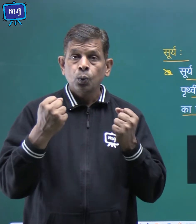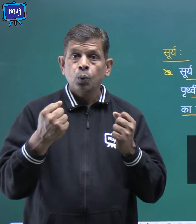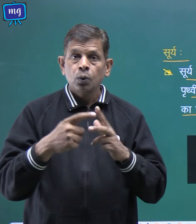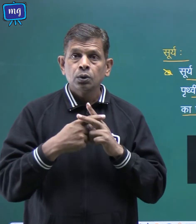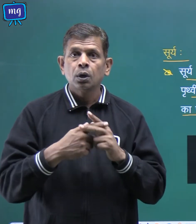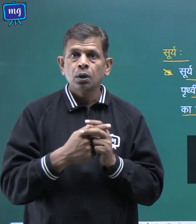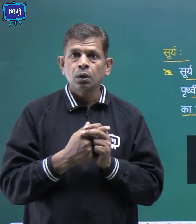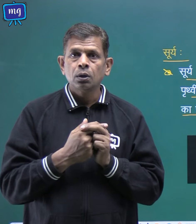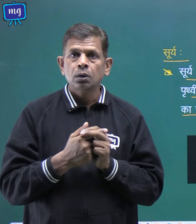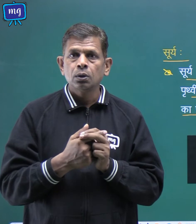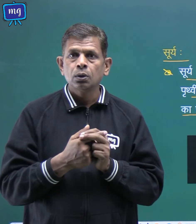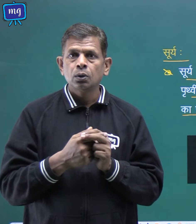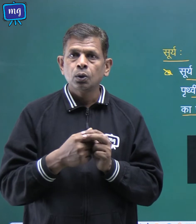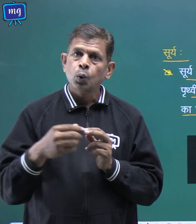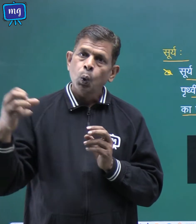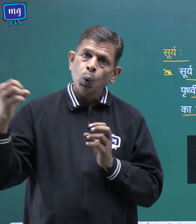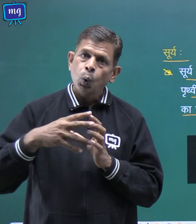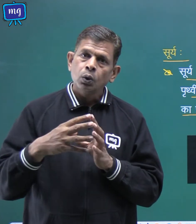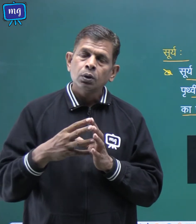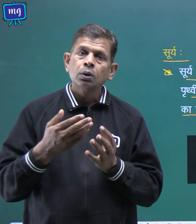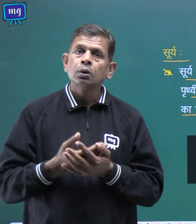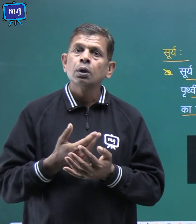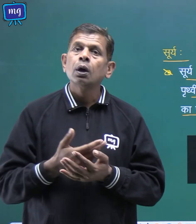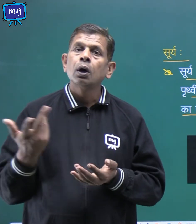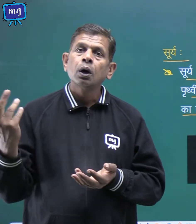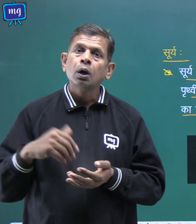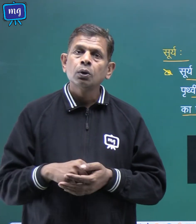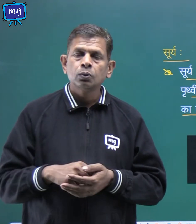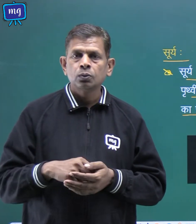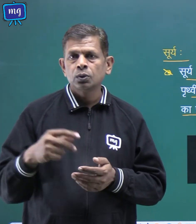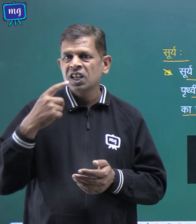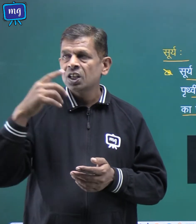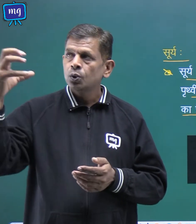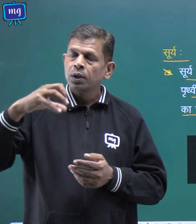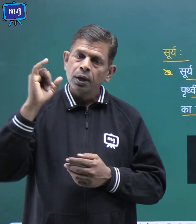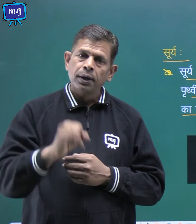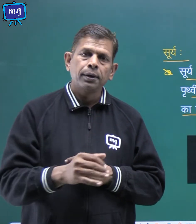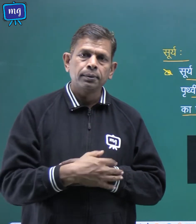सूर्य है।